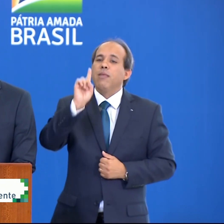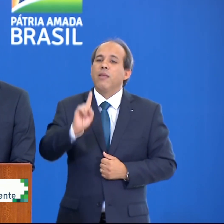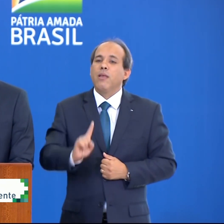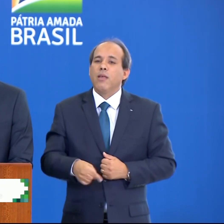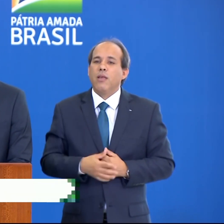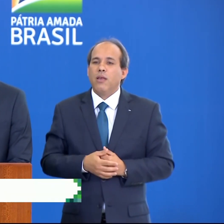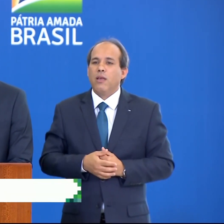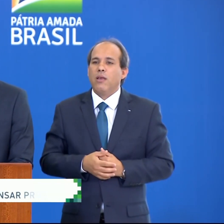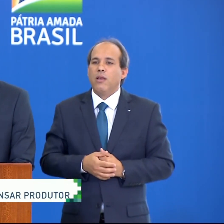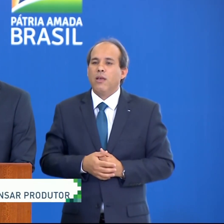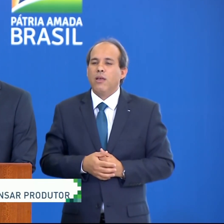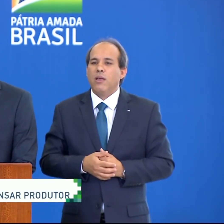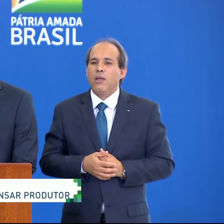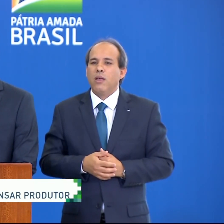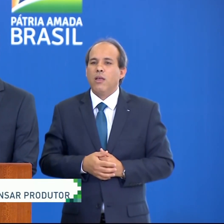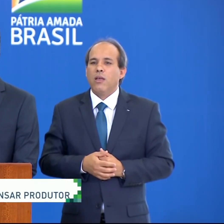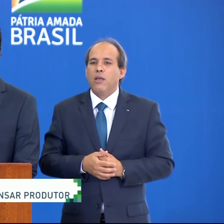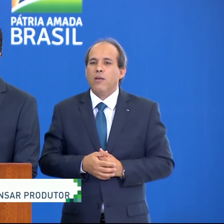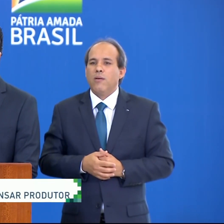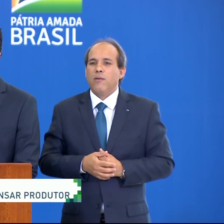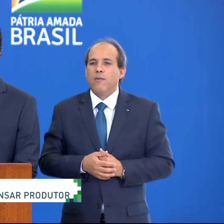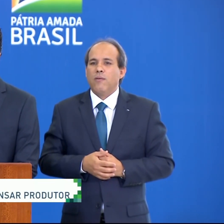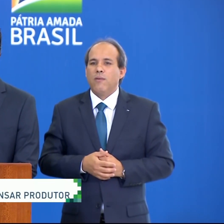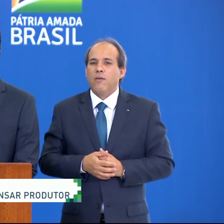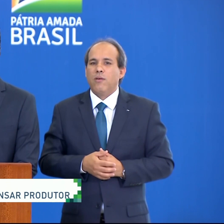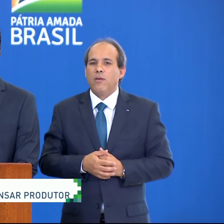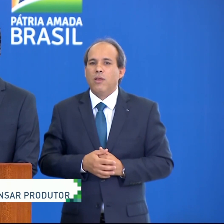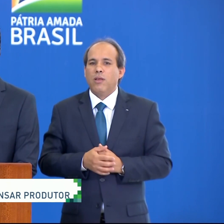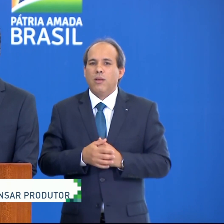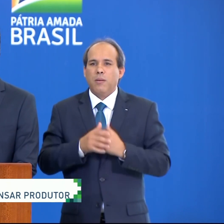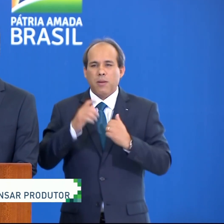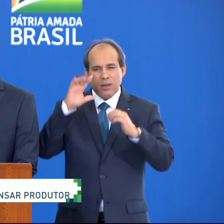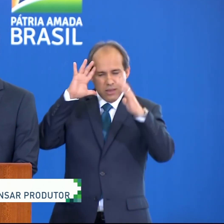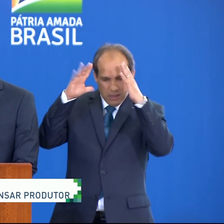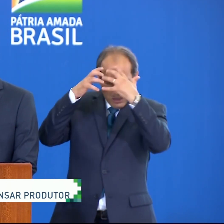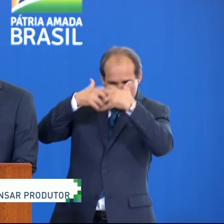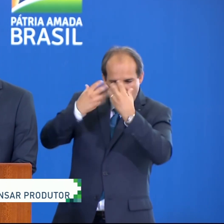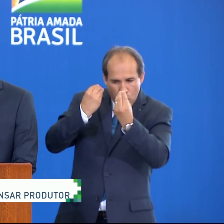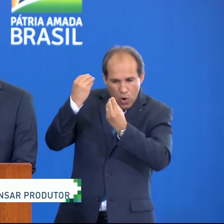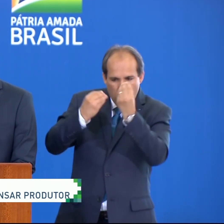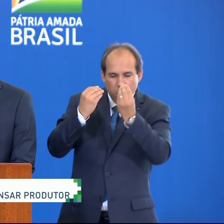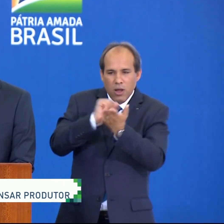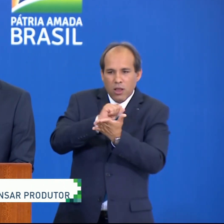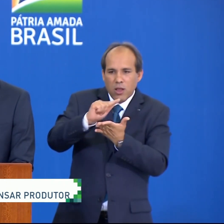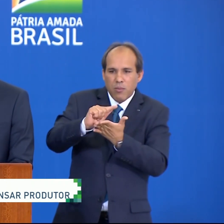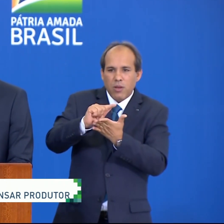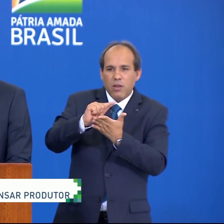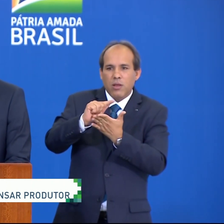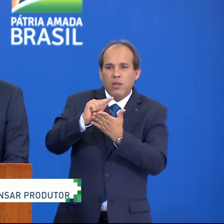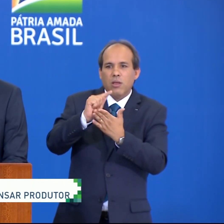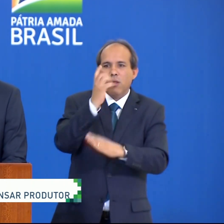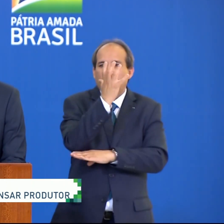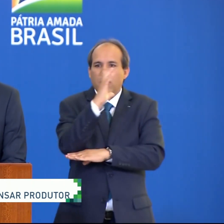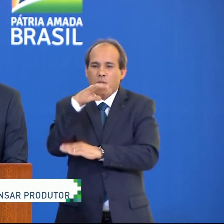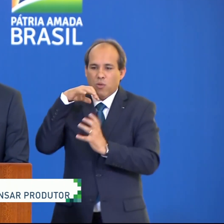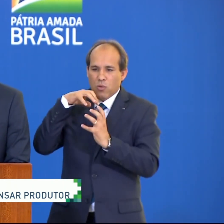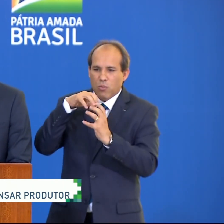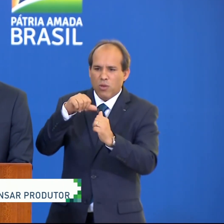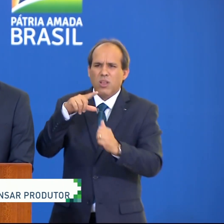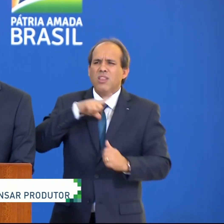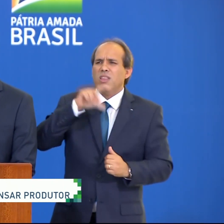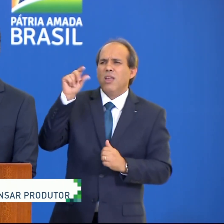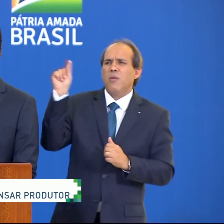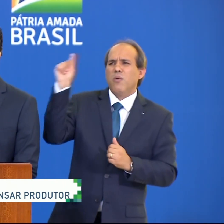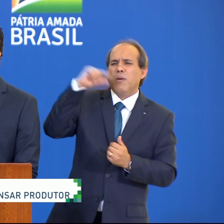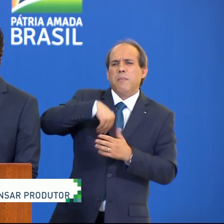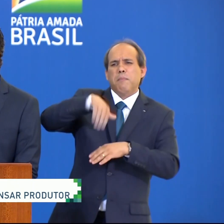de desfazer a ideia que o desenvolvimento da agenda ambiental possui um caráter meramente punitivo